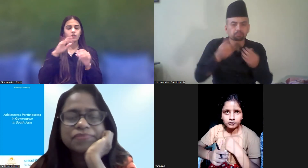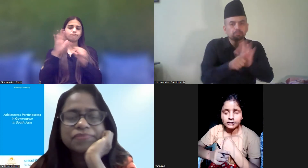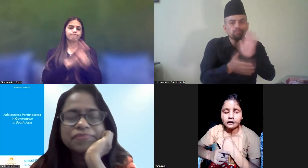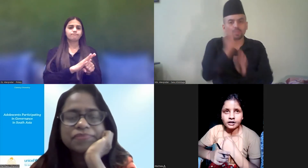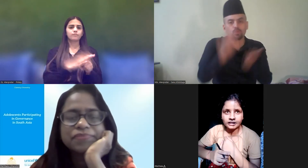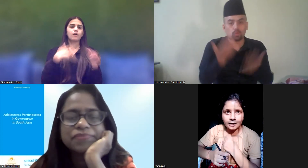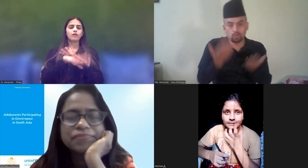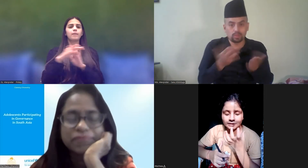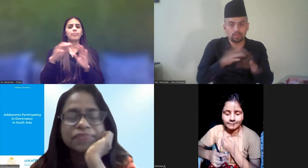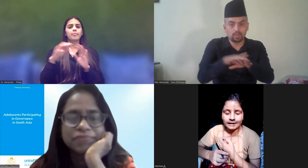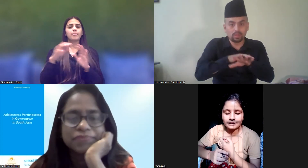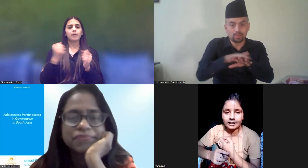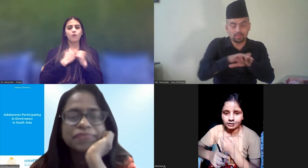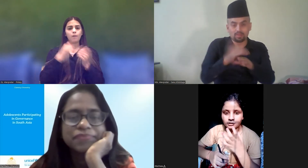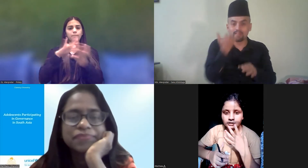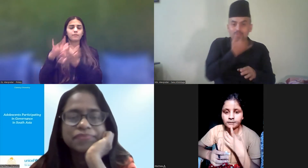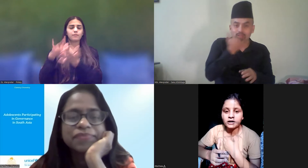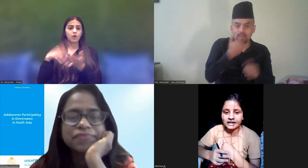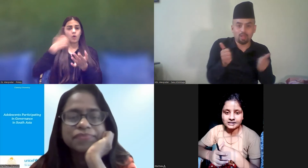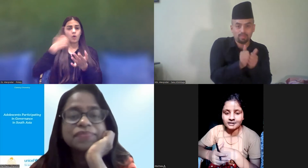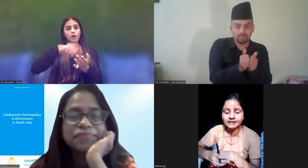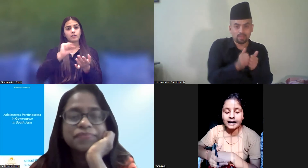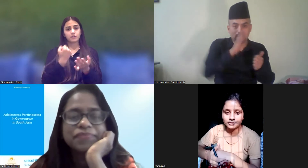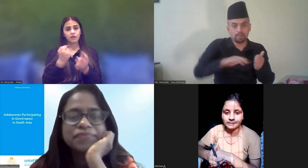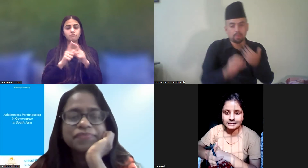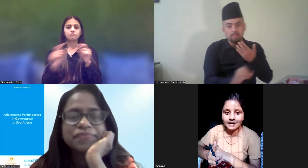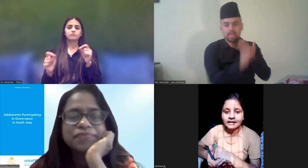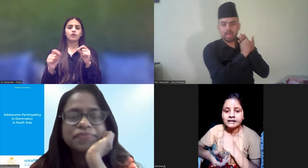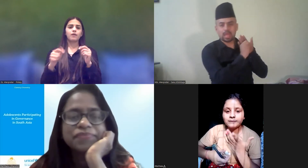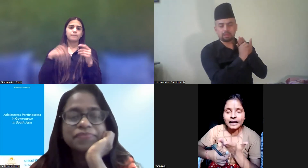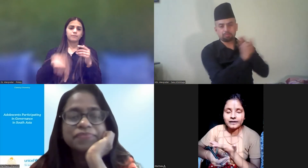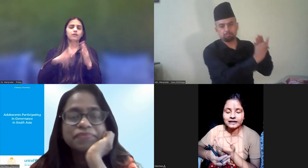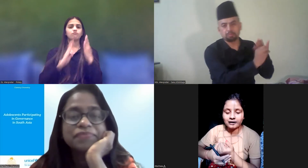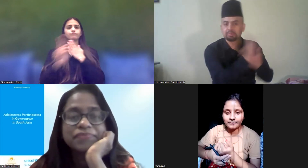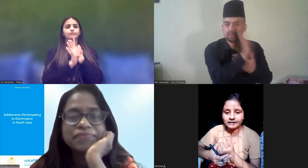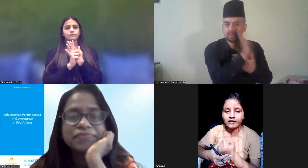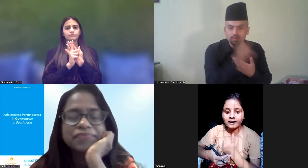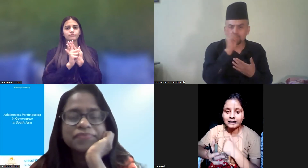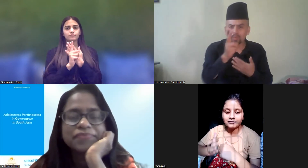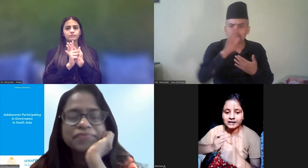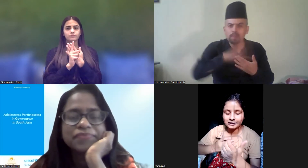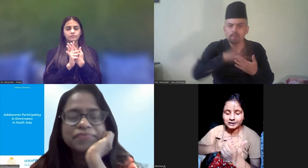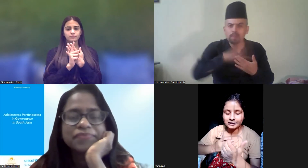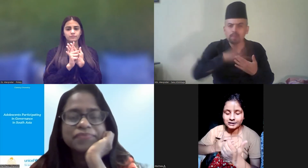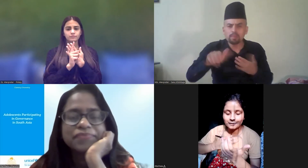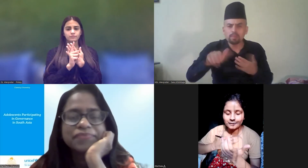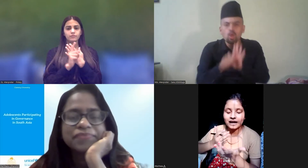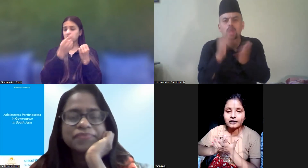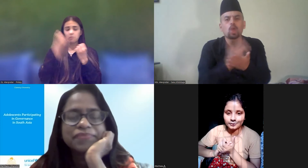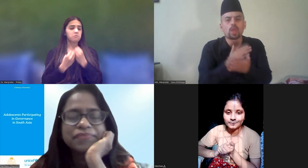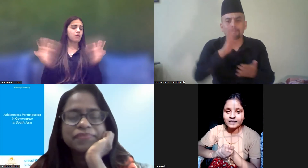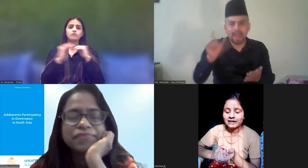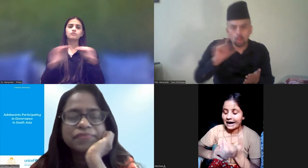त कति लैङ्गिक तथा अल्पसंख्यक बालबालिकाहरू त कति पछाडि छन् नि त हाम्रो समाजमा ती बालबालिकाहरूलाई पनि त अगाडि ल्याउन यस्तो